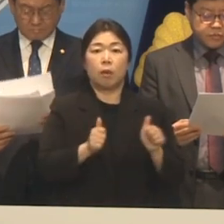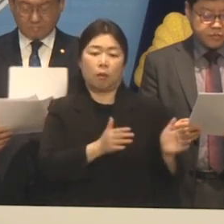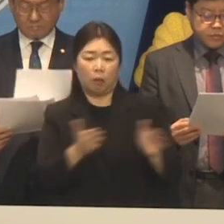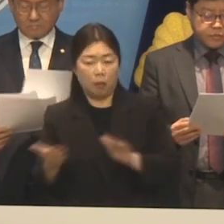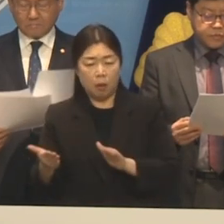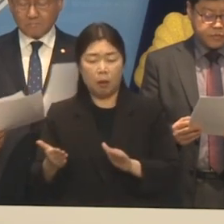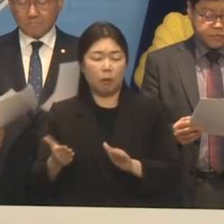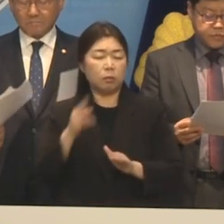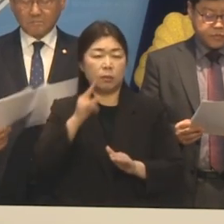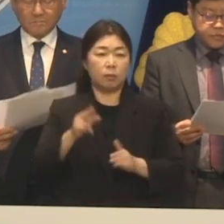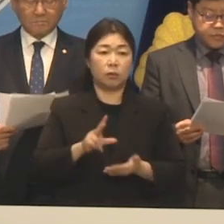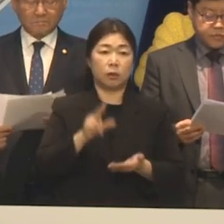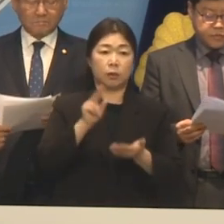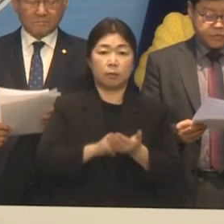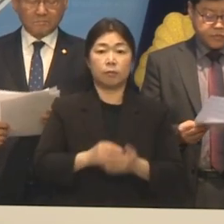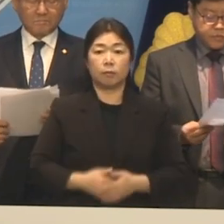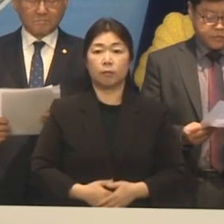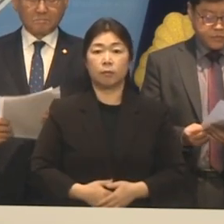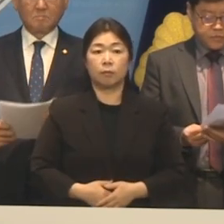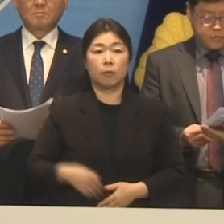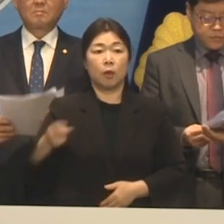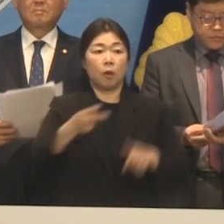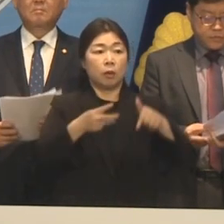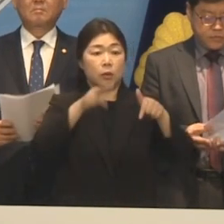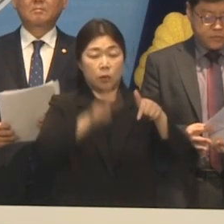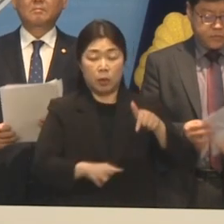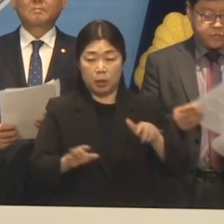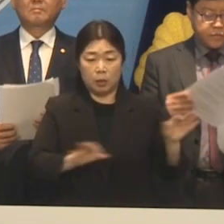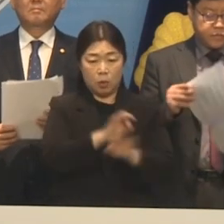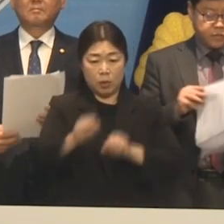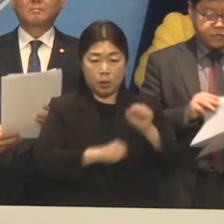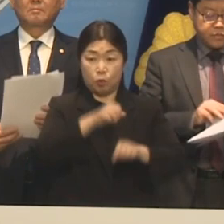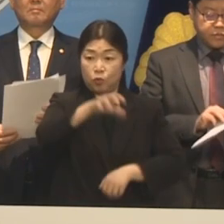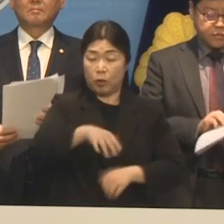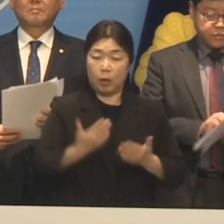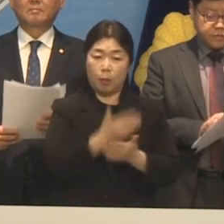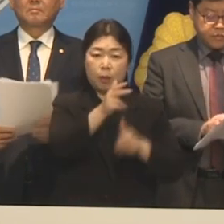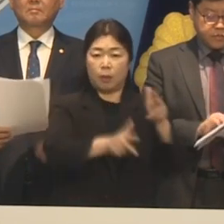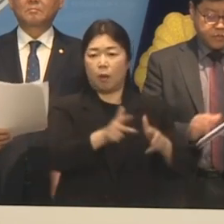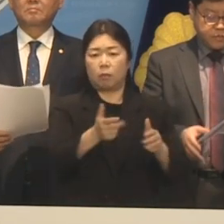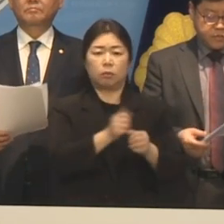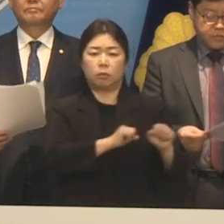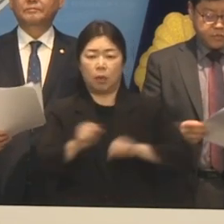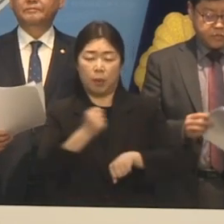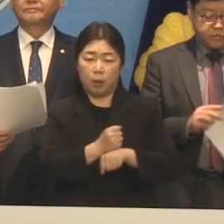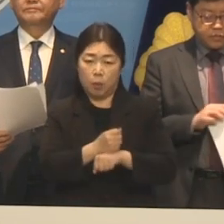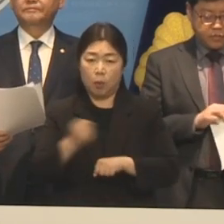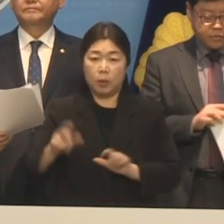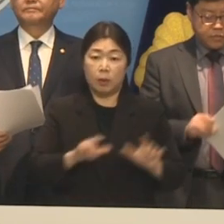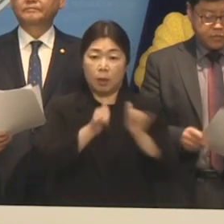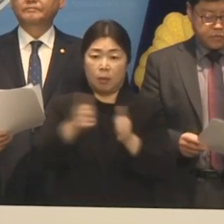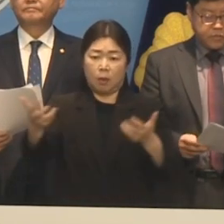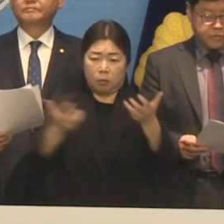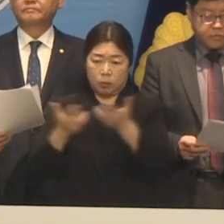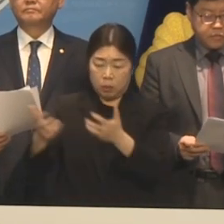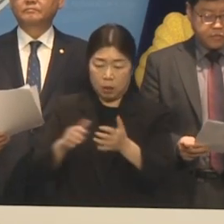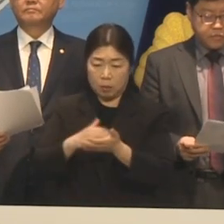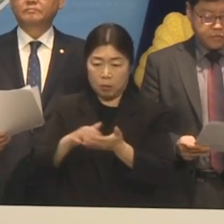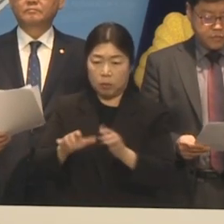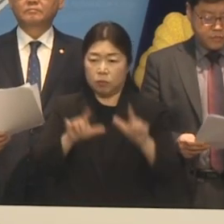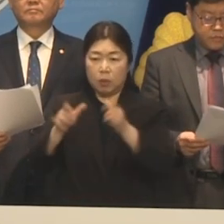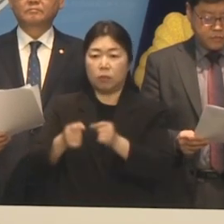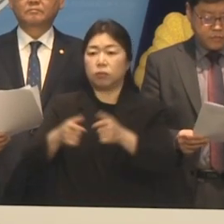심각합니다 또한 인천에 여러 경제 자유구역의 개발 사업이 활발하고 인구 증가로 인한 인천